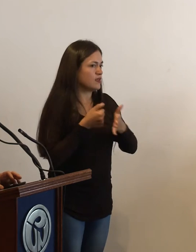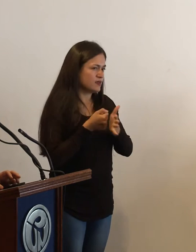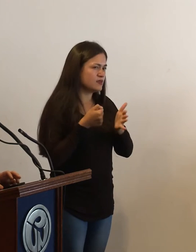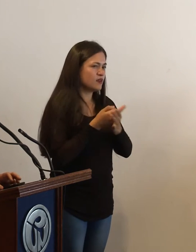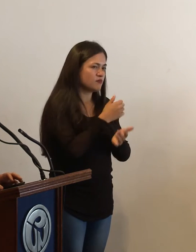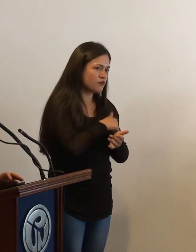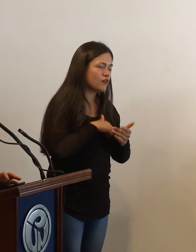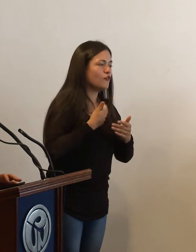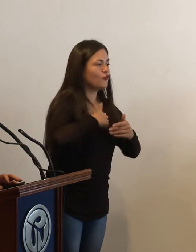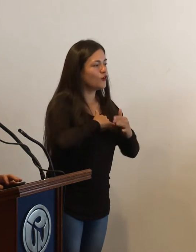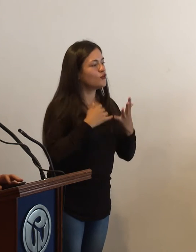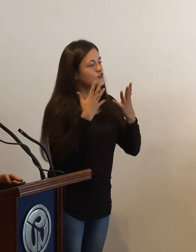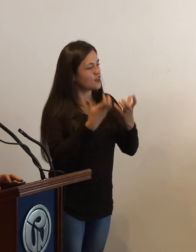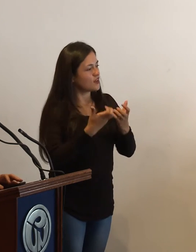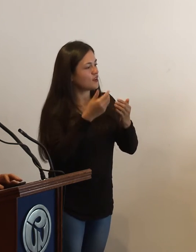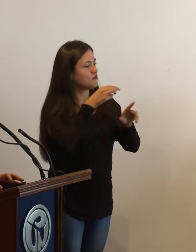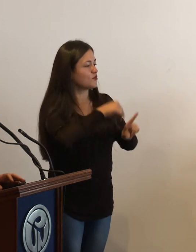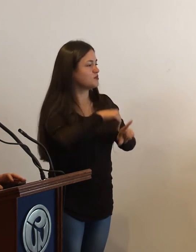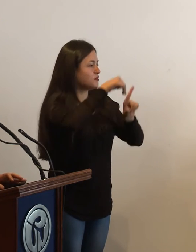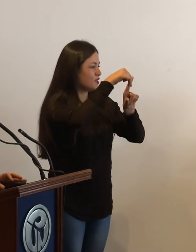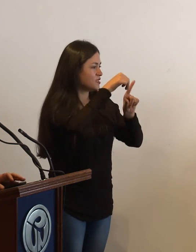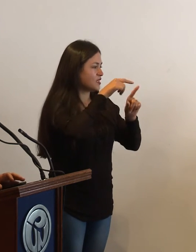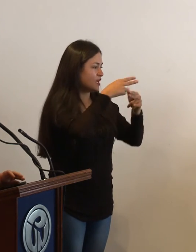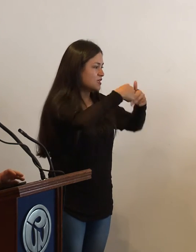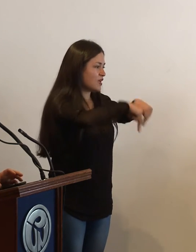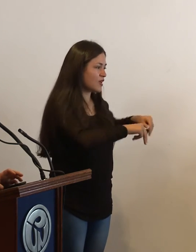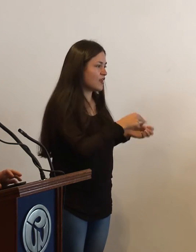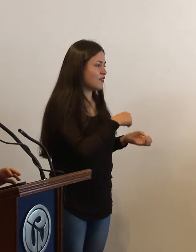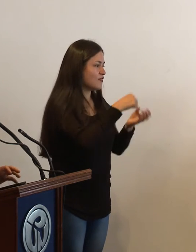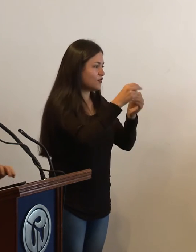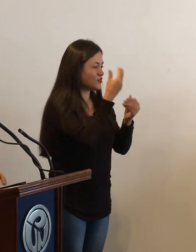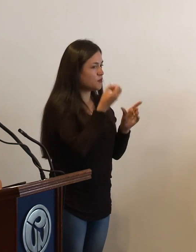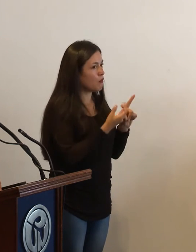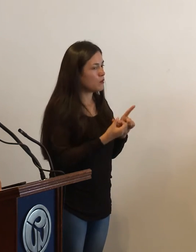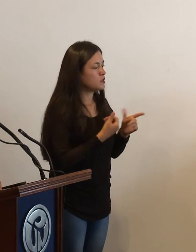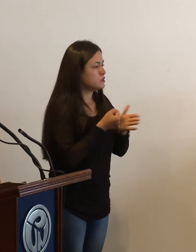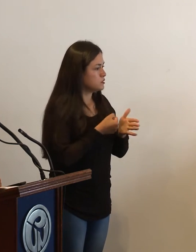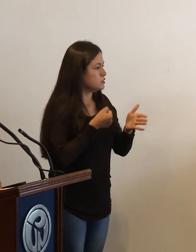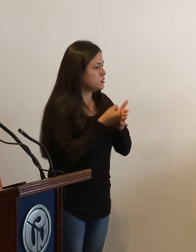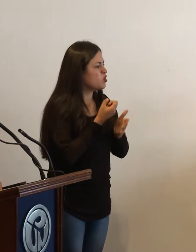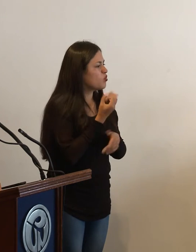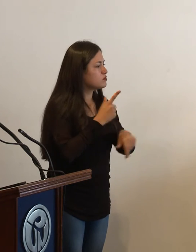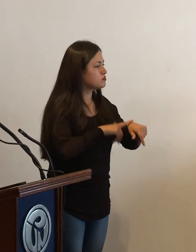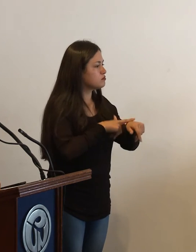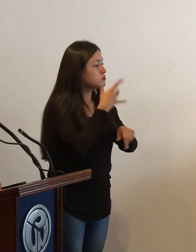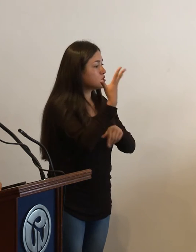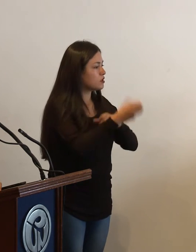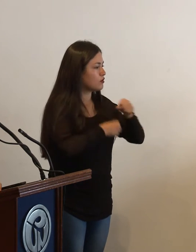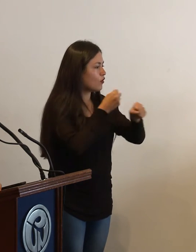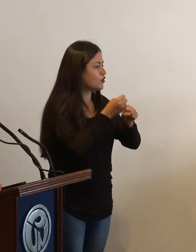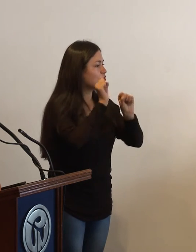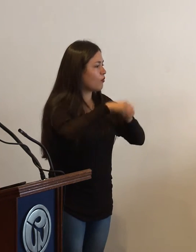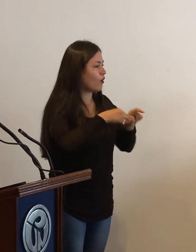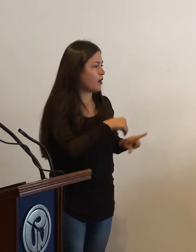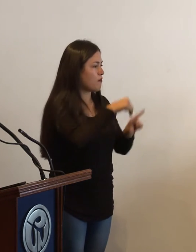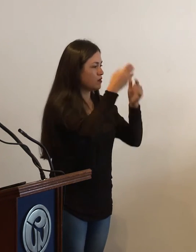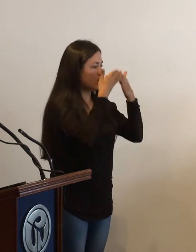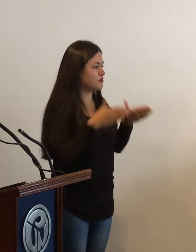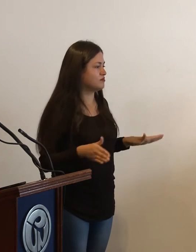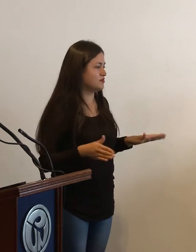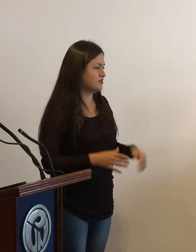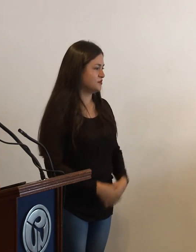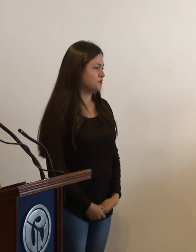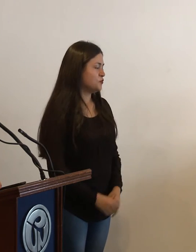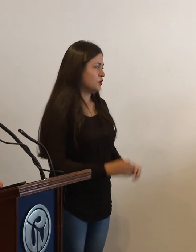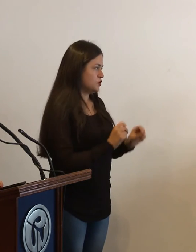dejaran abrir la maestría en género y educación popular. Bueno, entonces desde ahí voy a tratar de responder a